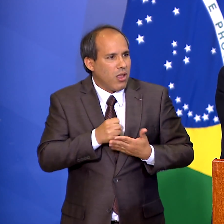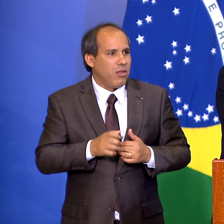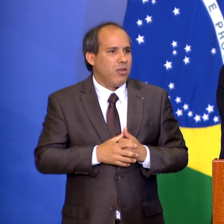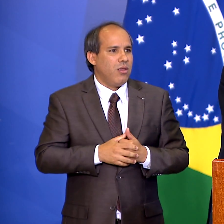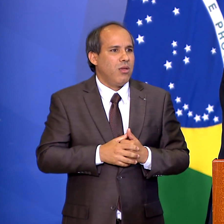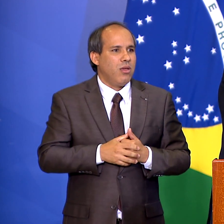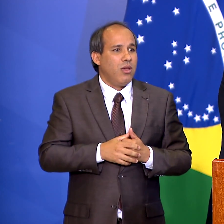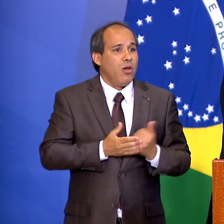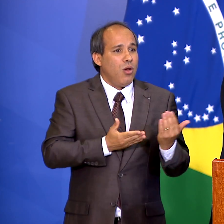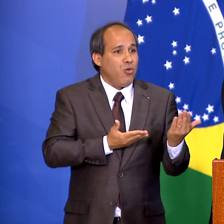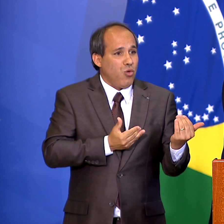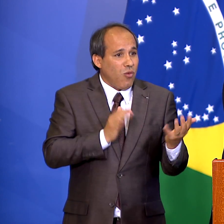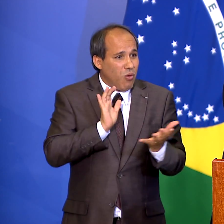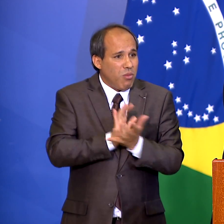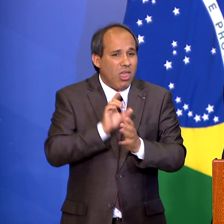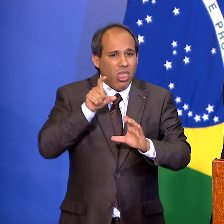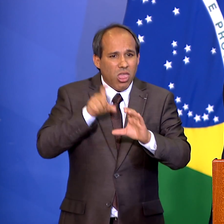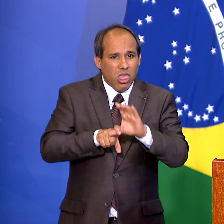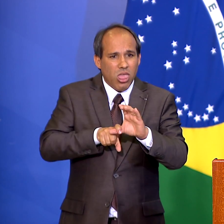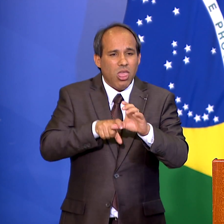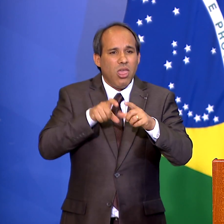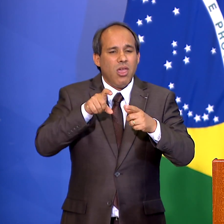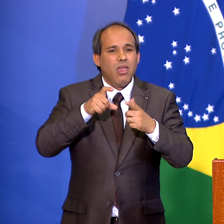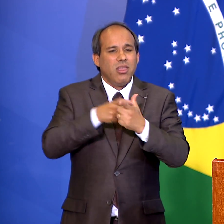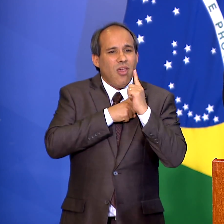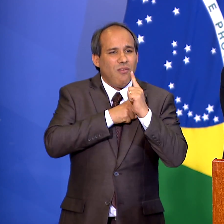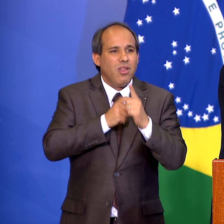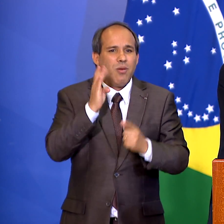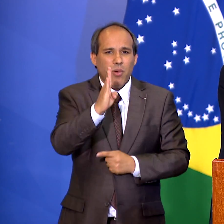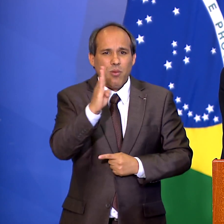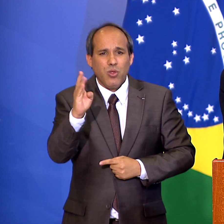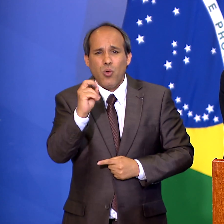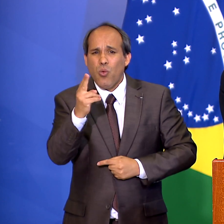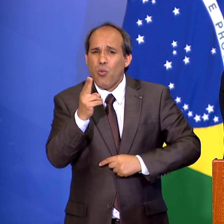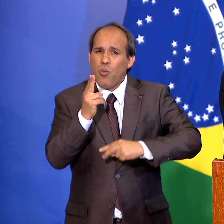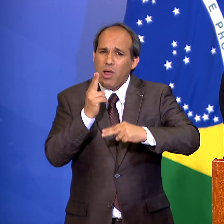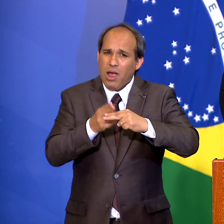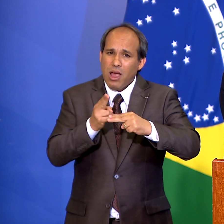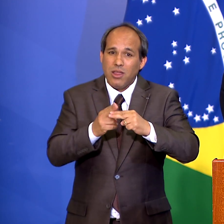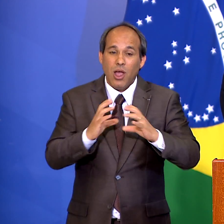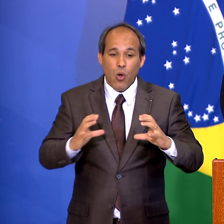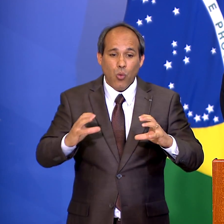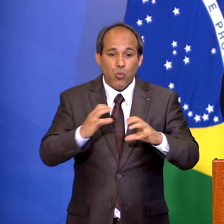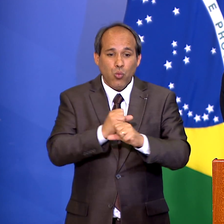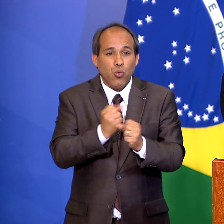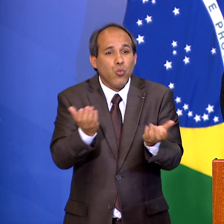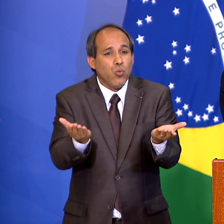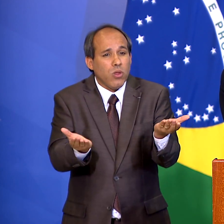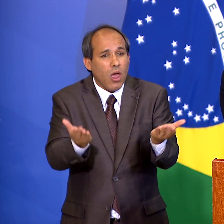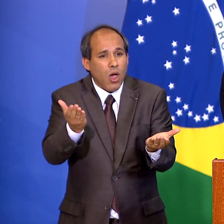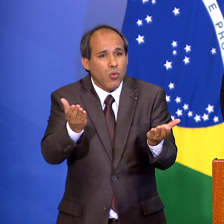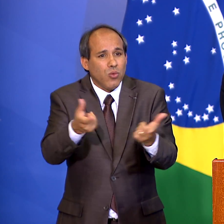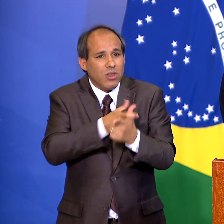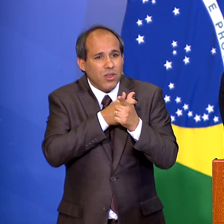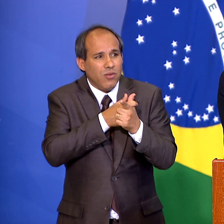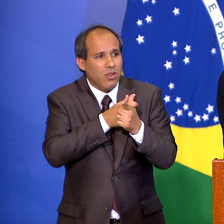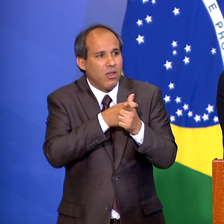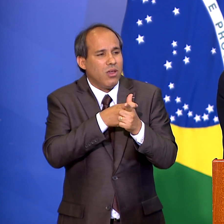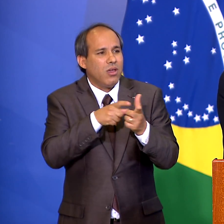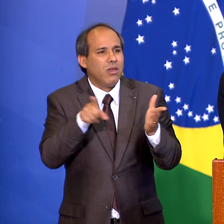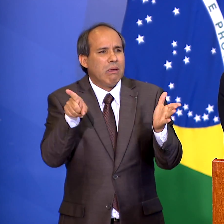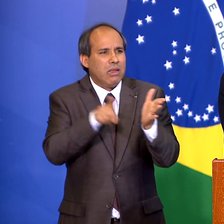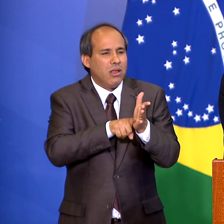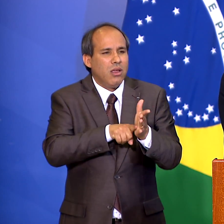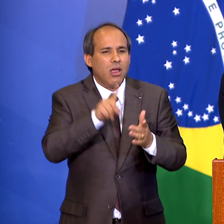Banco do Brasil ou Caixa Econômica Federal. O saldo devedor, né, em torno de